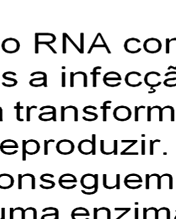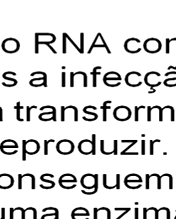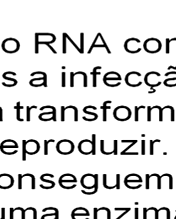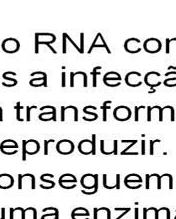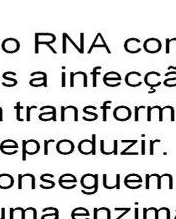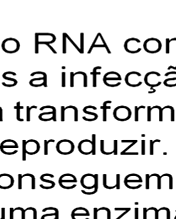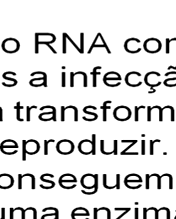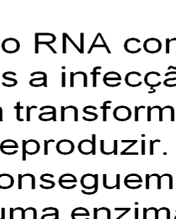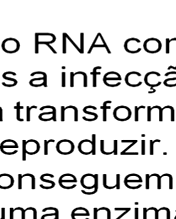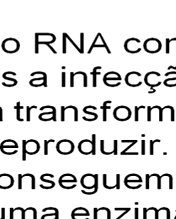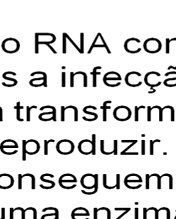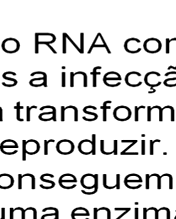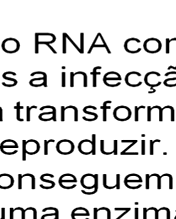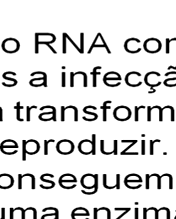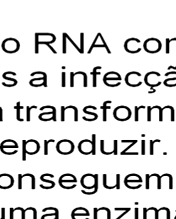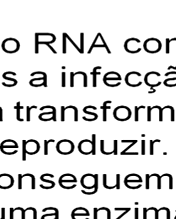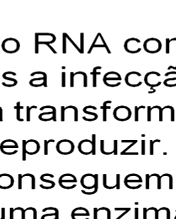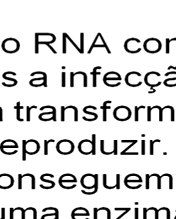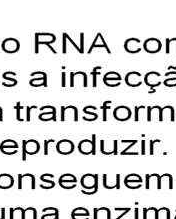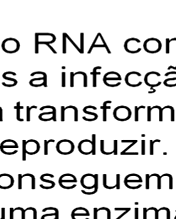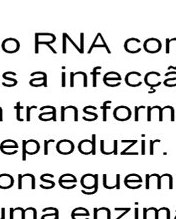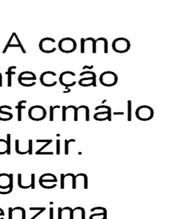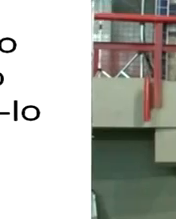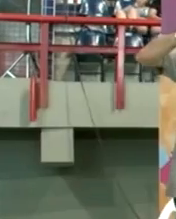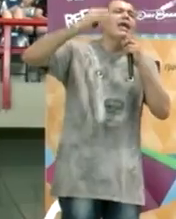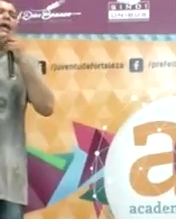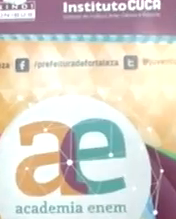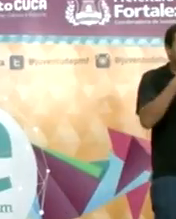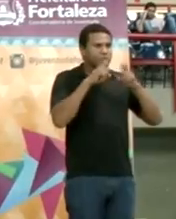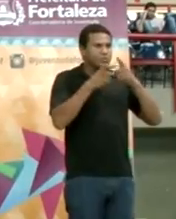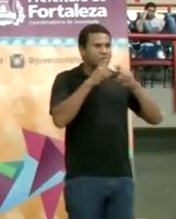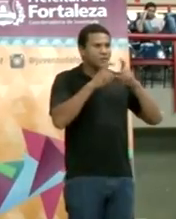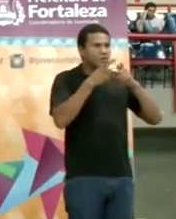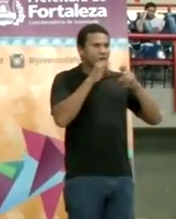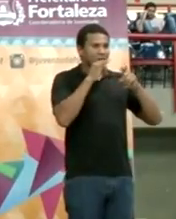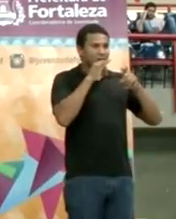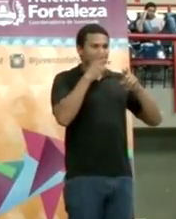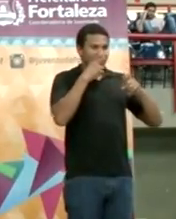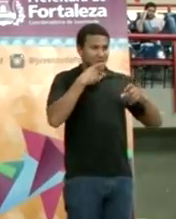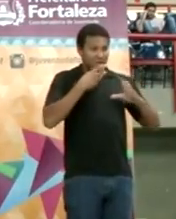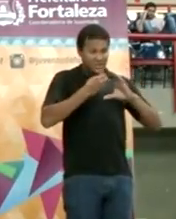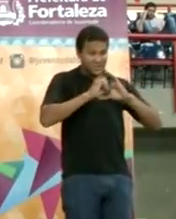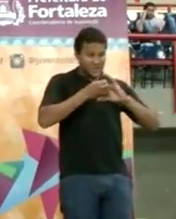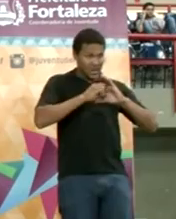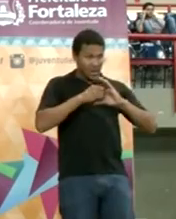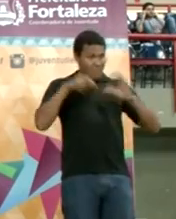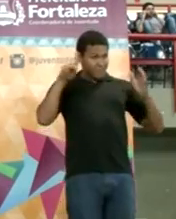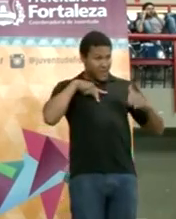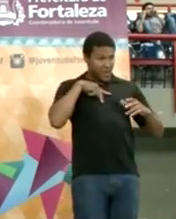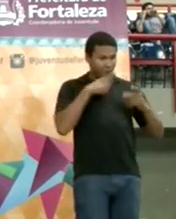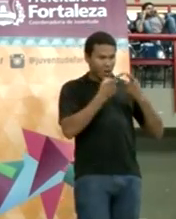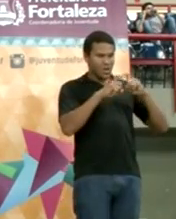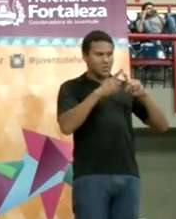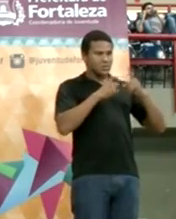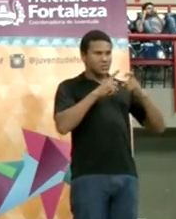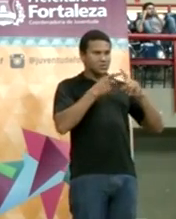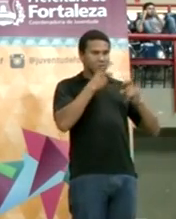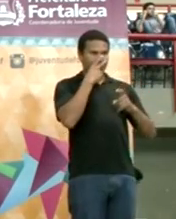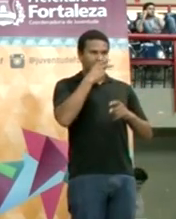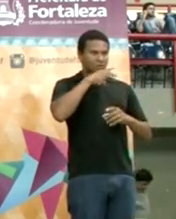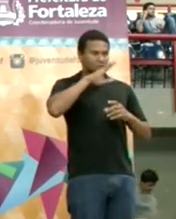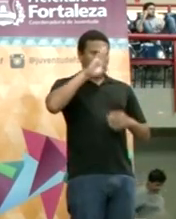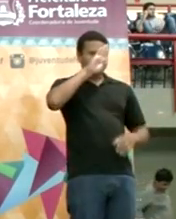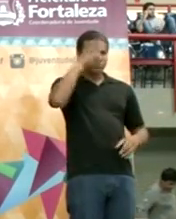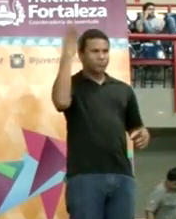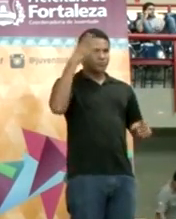de agir e passar a atuar pelo vírus. Vou dar um exemplo aqui para vocês. Vamos supor que você